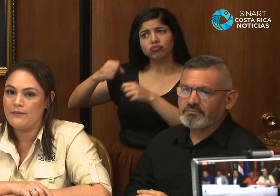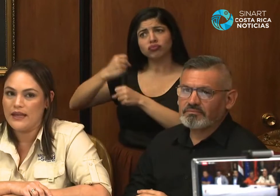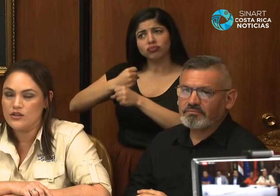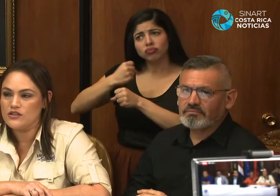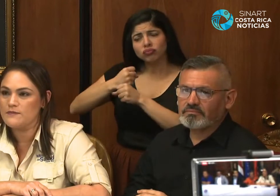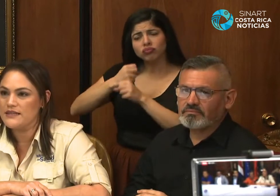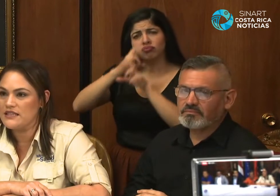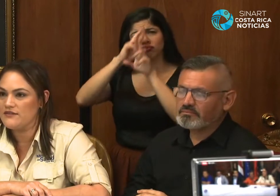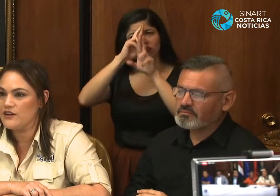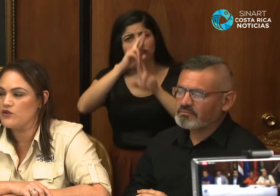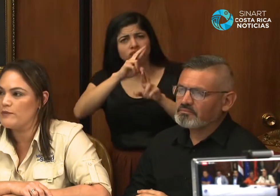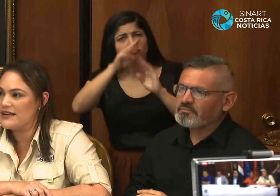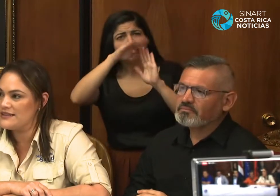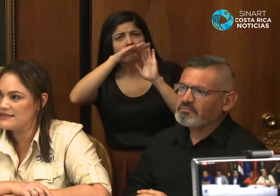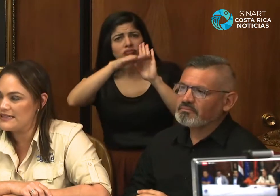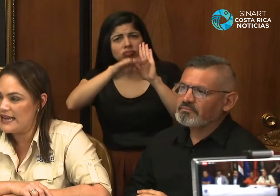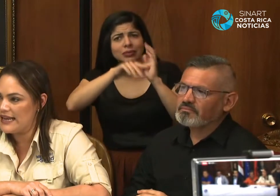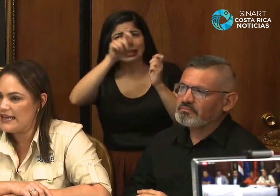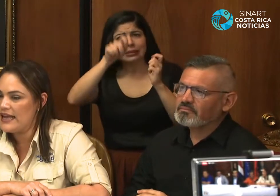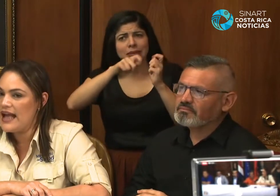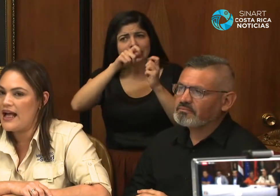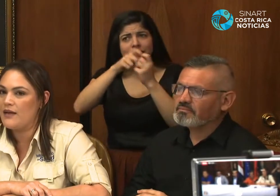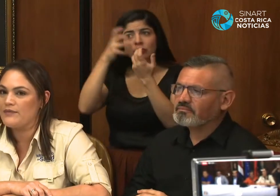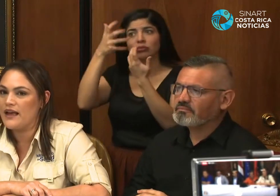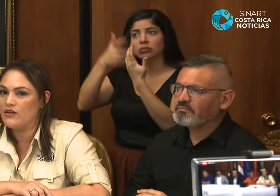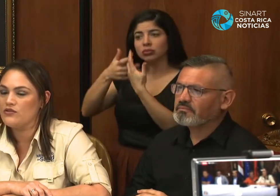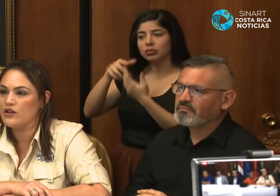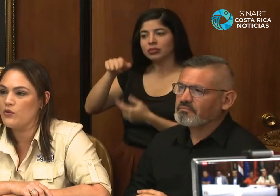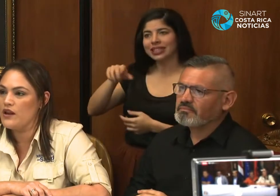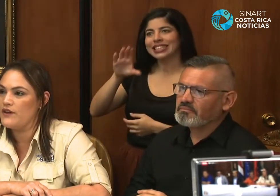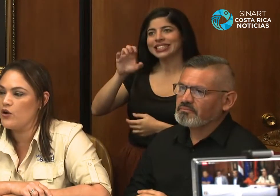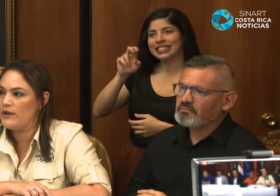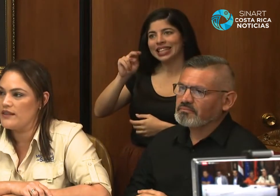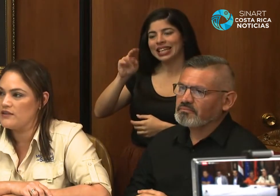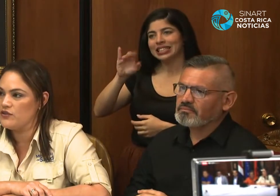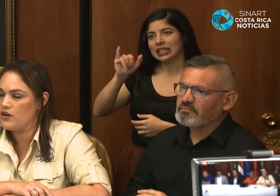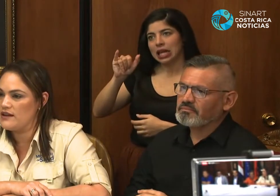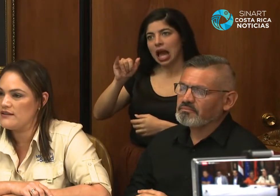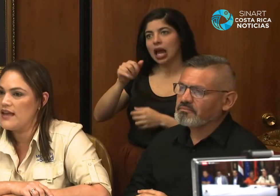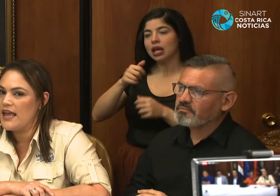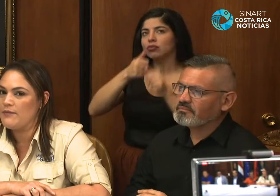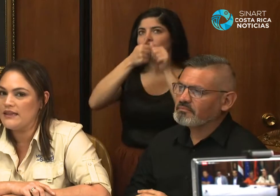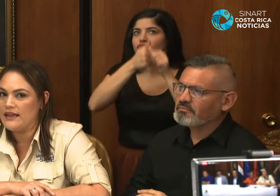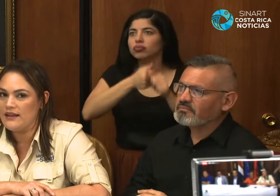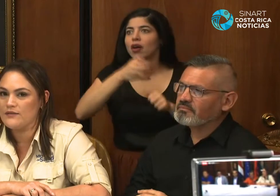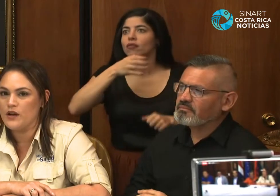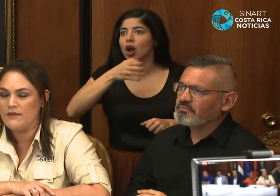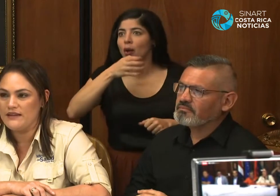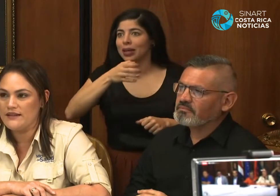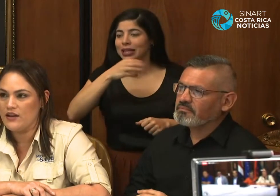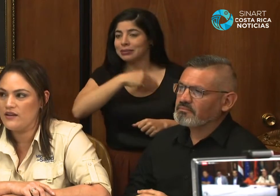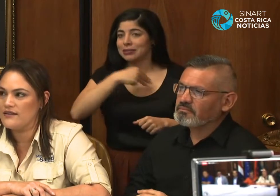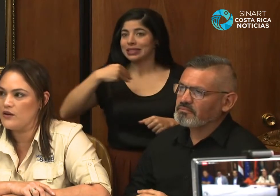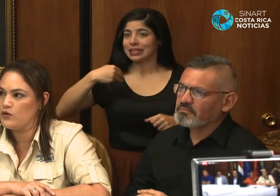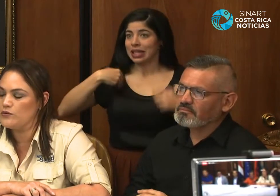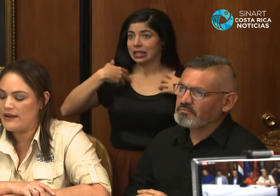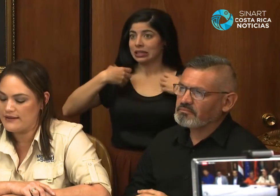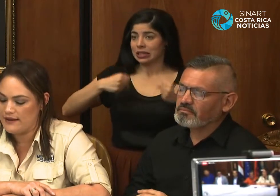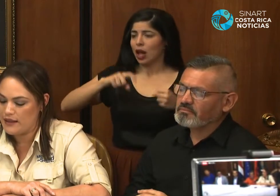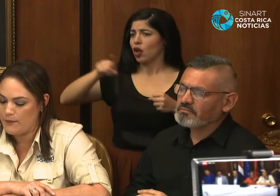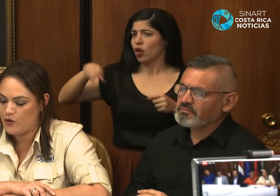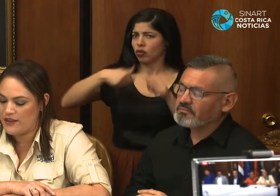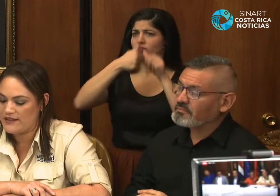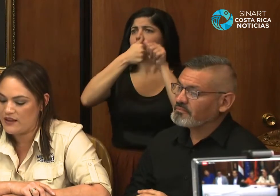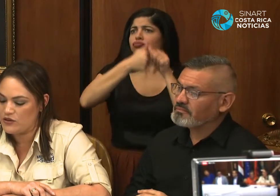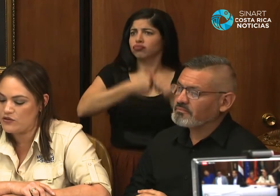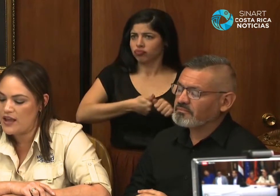los lineamientos específicos para CENCINAI, adaptados según las recomendaciones emitidas por el Ministerio de Salud para